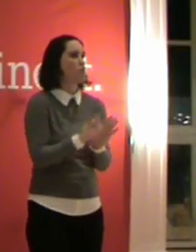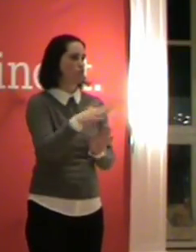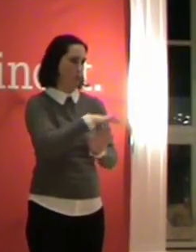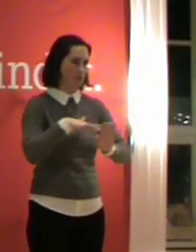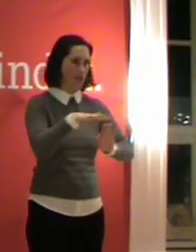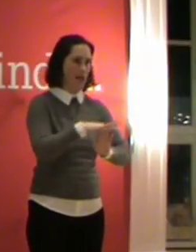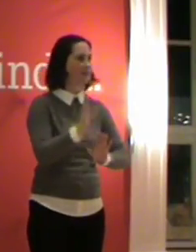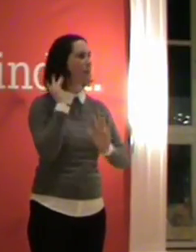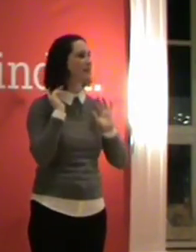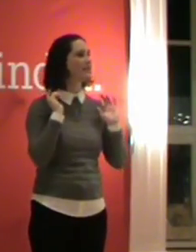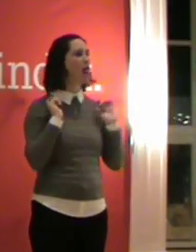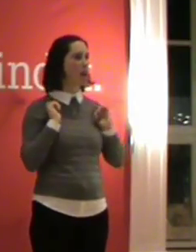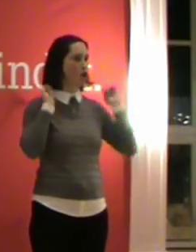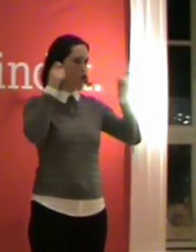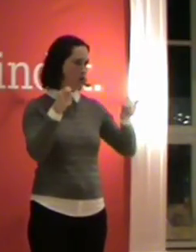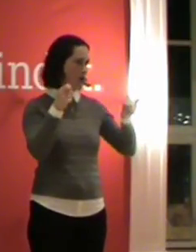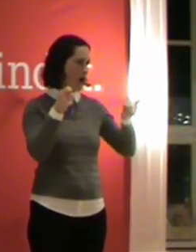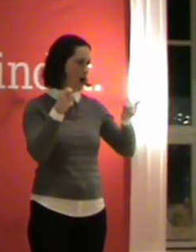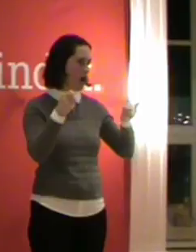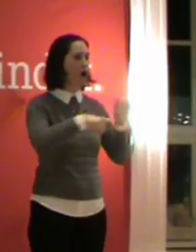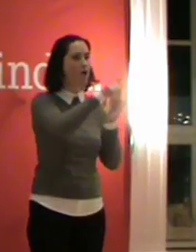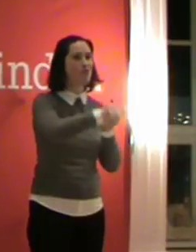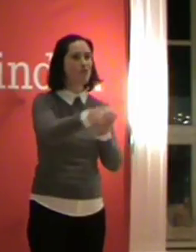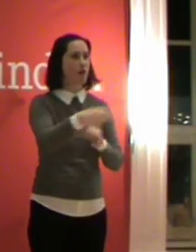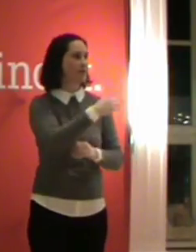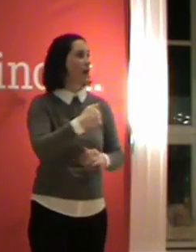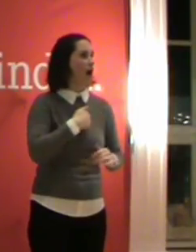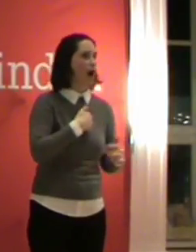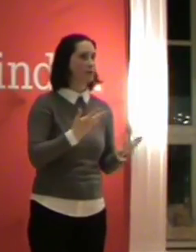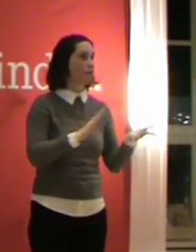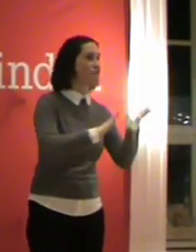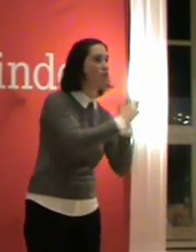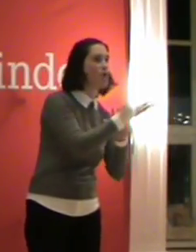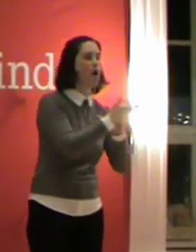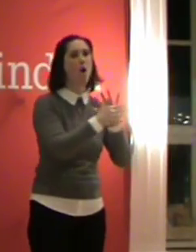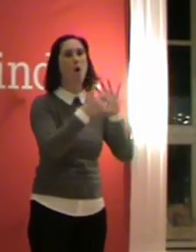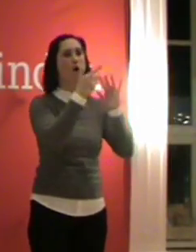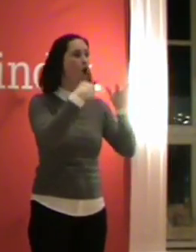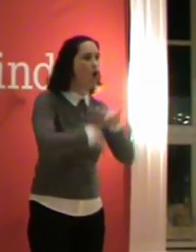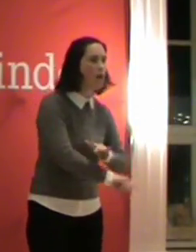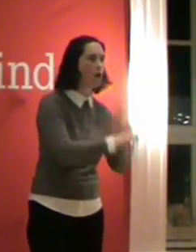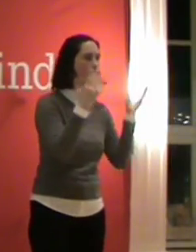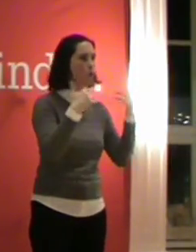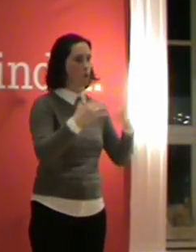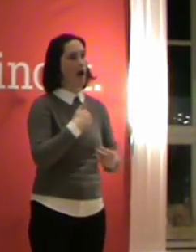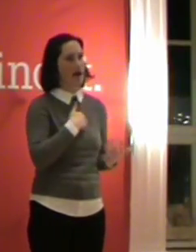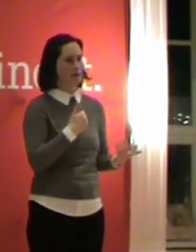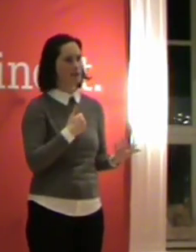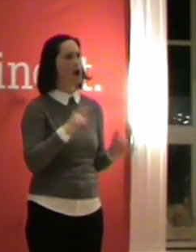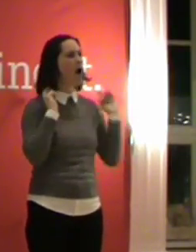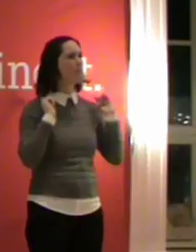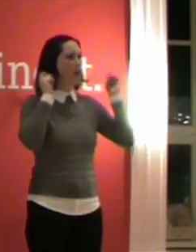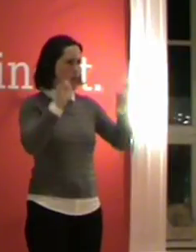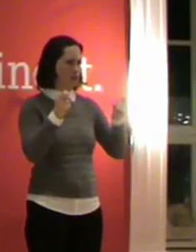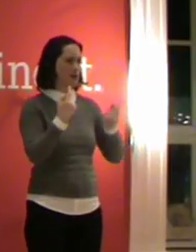zu Luthers Zeiten, da dominierte im Volk ja die Angst vor Fegefeuer und ewiger Verdammnis. Ich meine, er war ja selbst